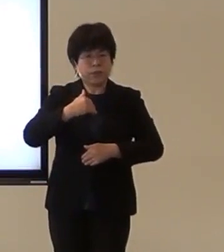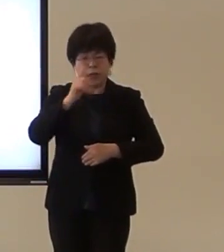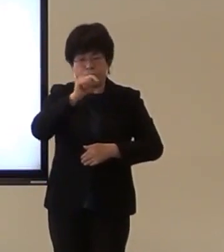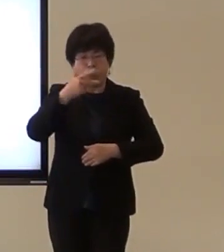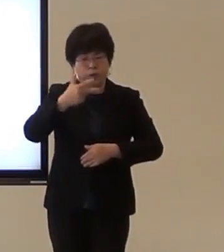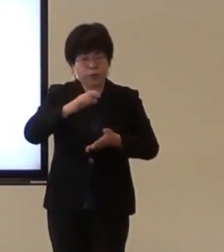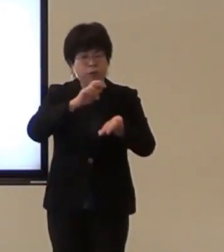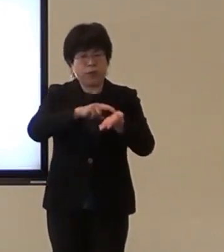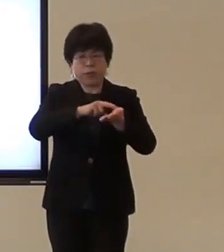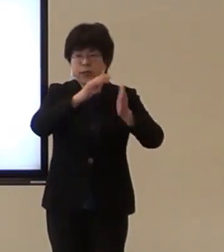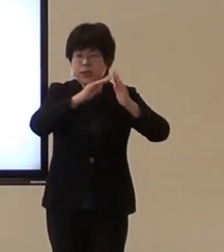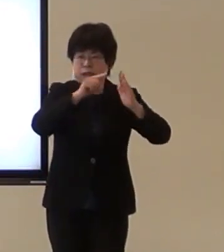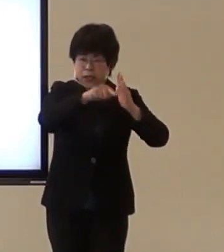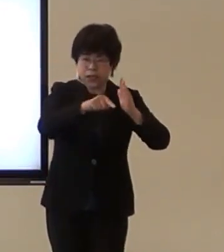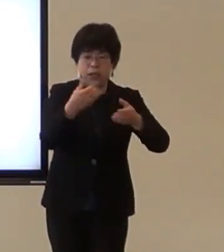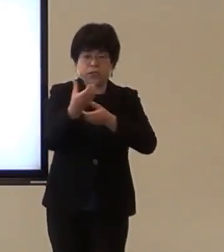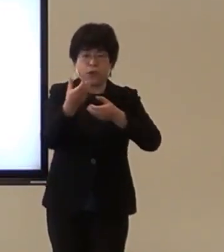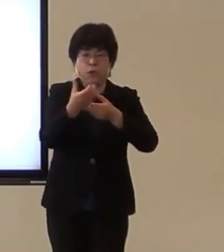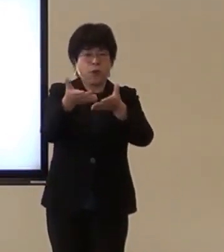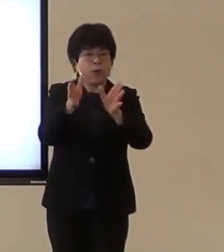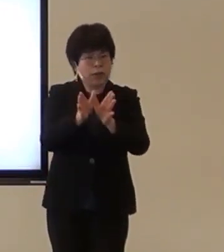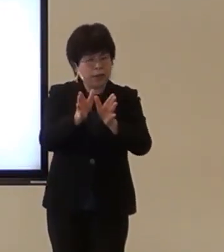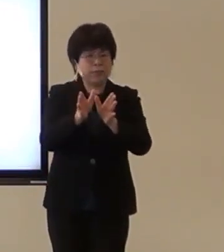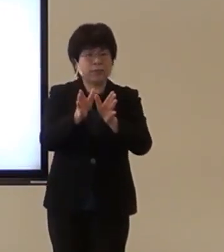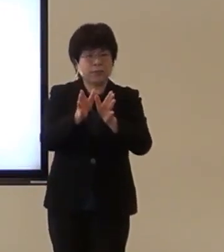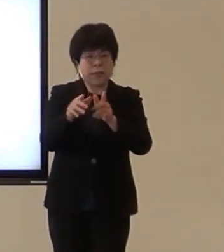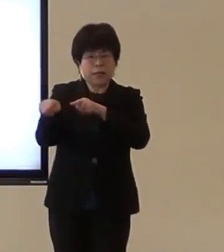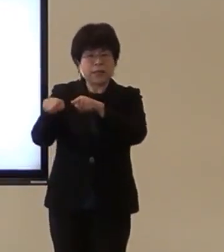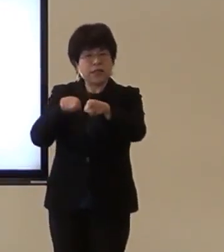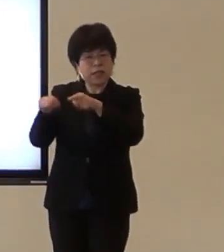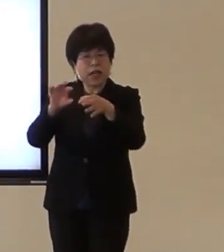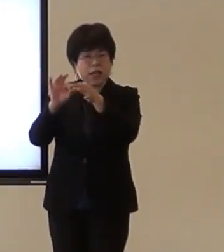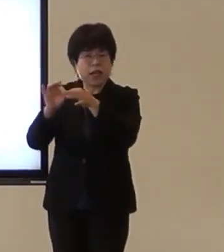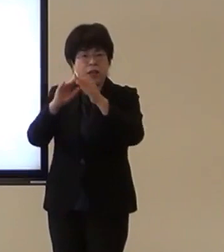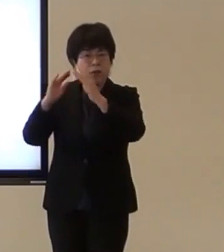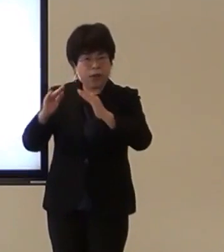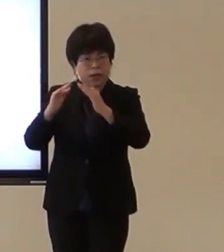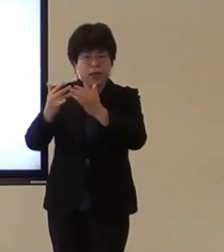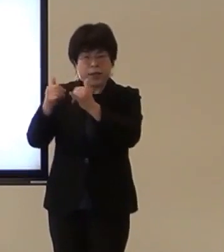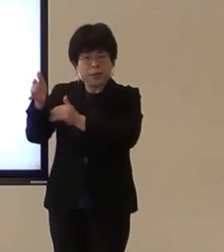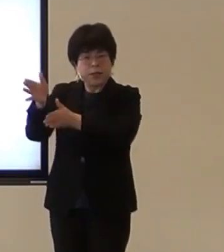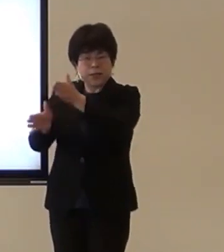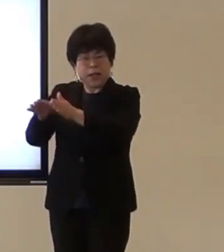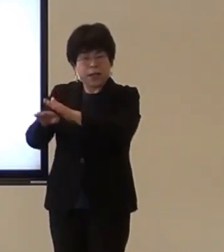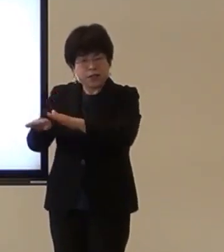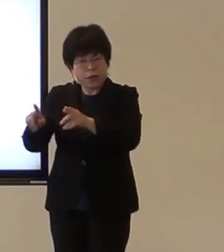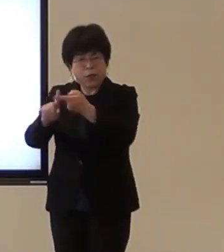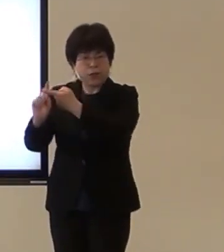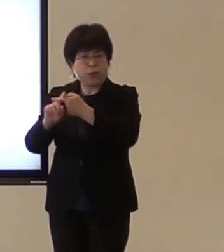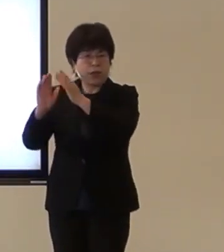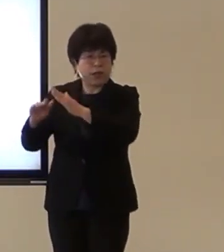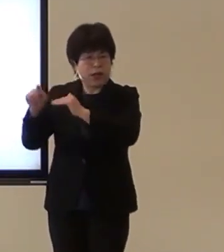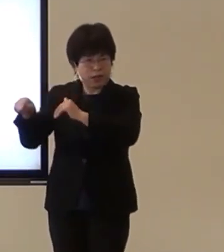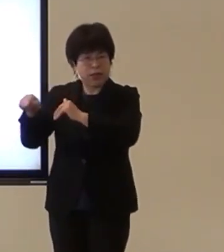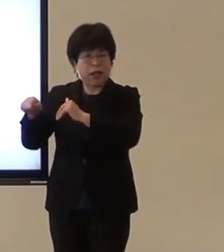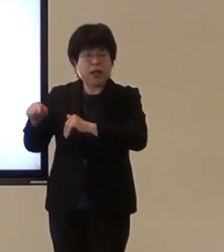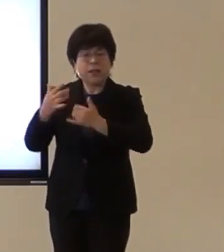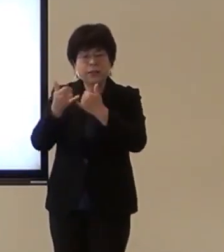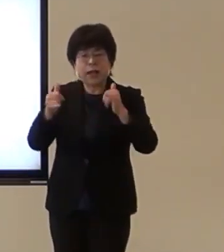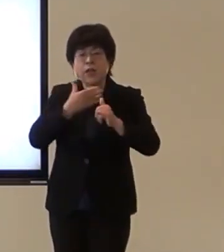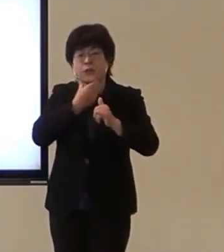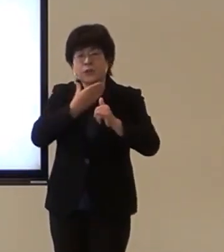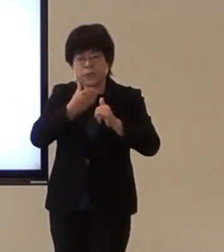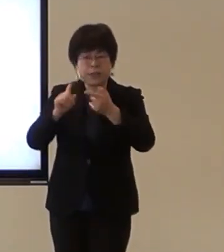市医師会さん、甲府市消防団、甲府市自治会連合会、民生児童委員協議会や社会福祉協議